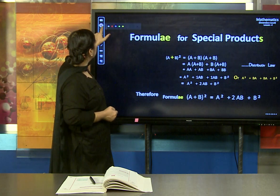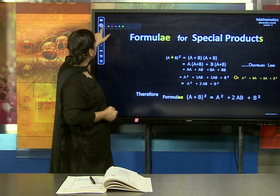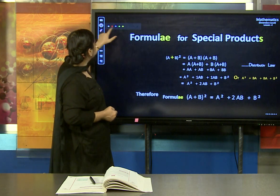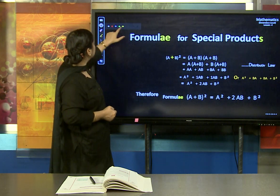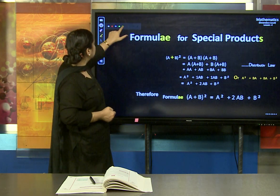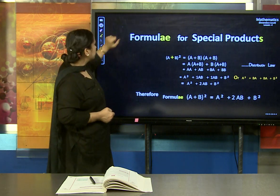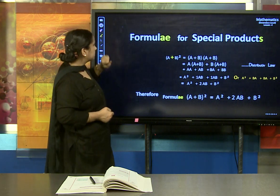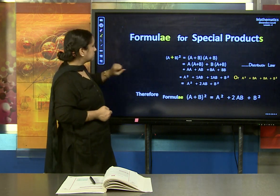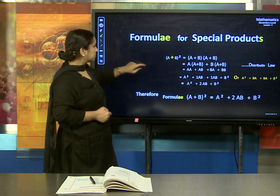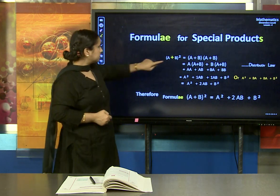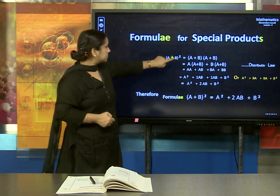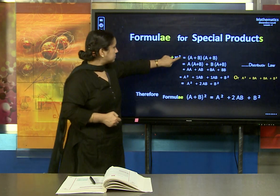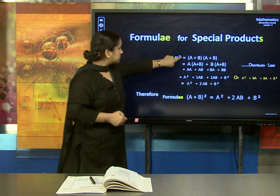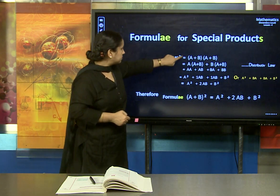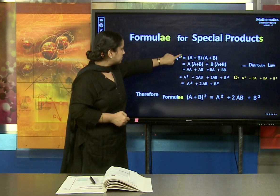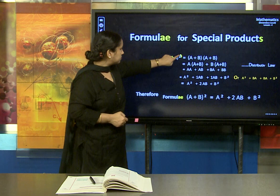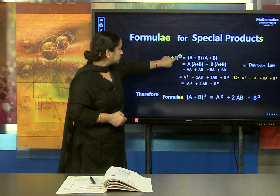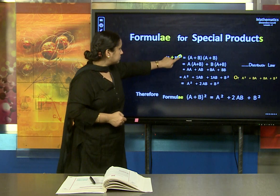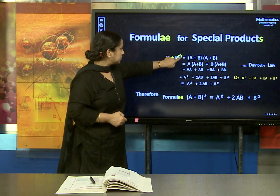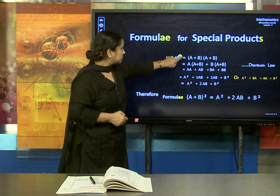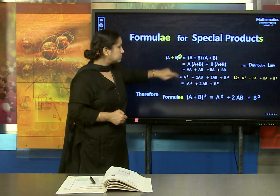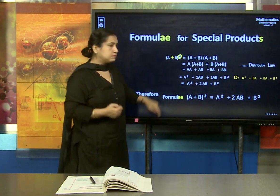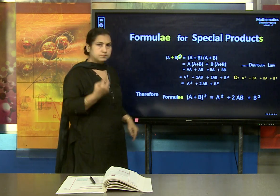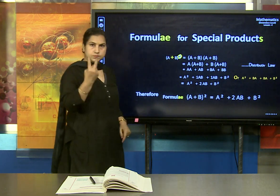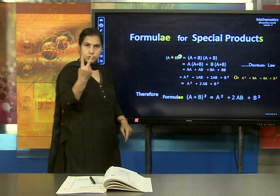तो उसको गुणा करने का जो पूरा तरीका होता है,